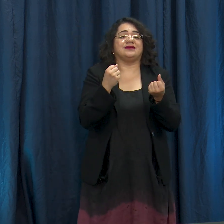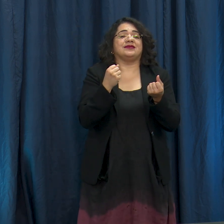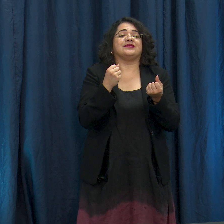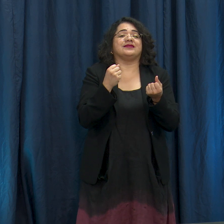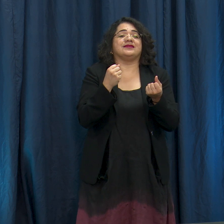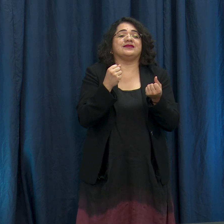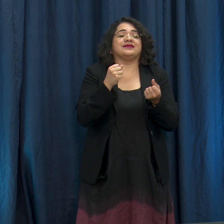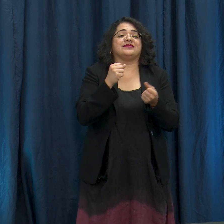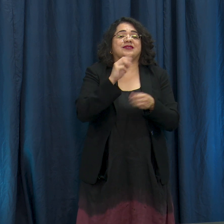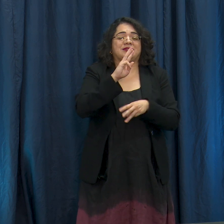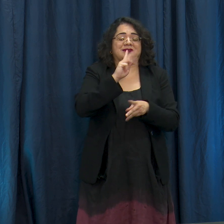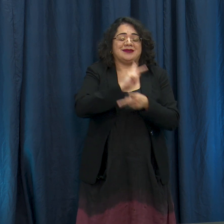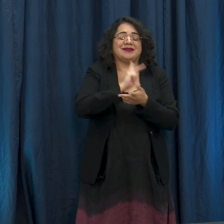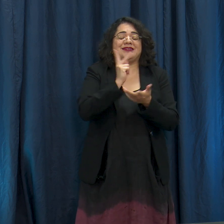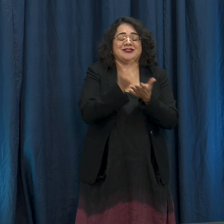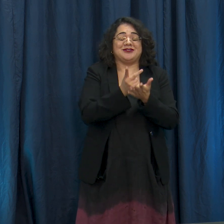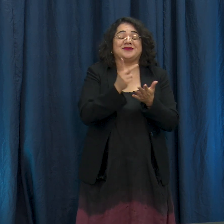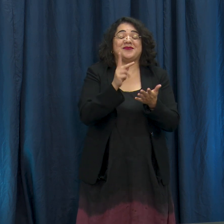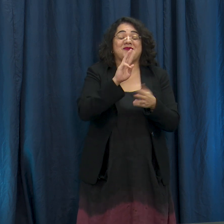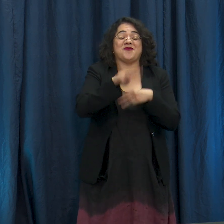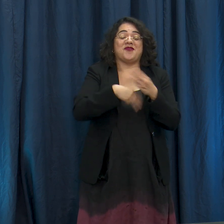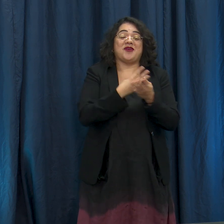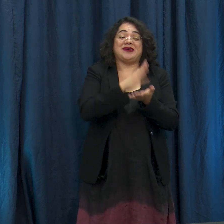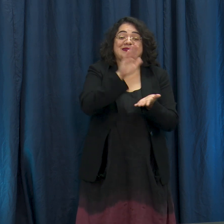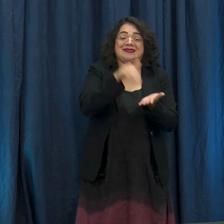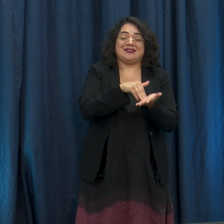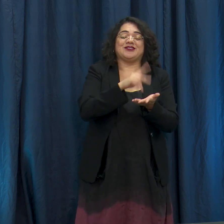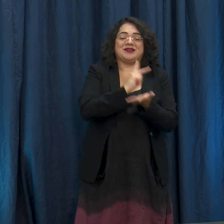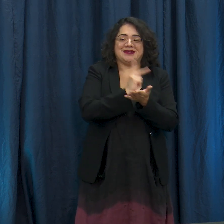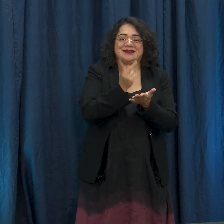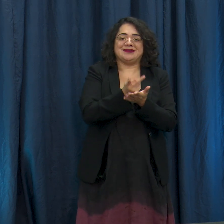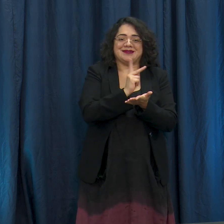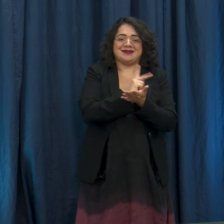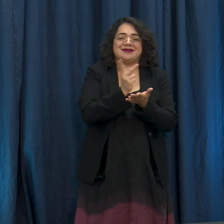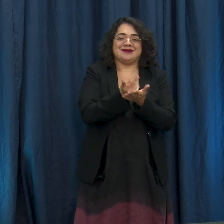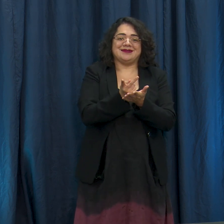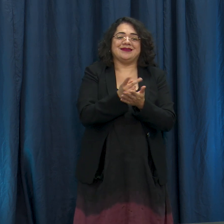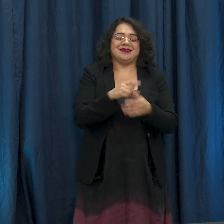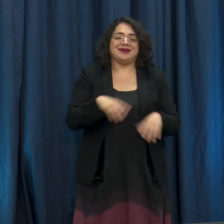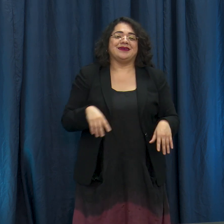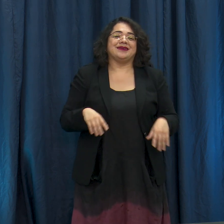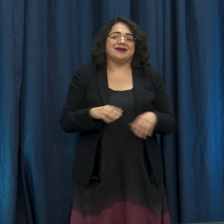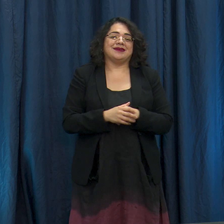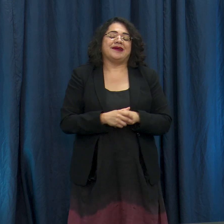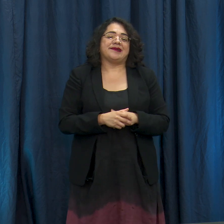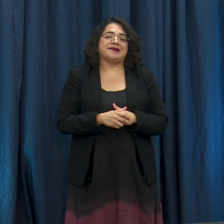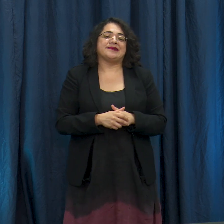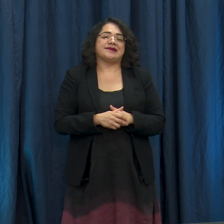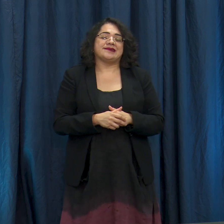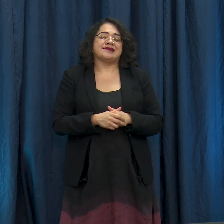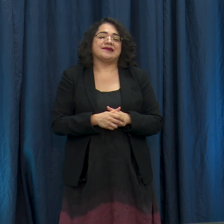por sus esfuerzos de nuestra asociación con ellos.